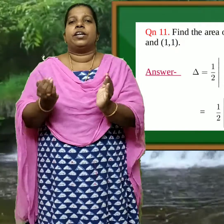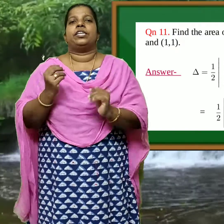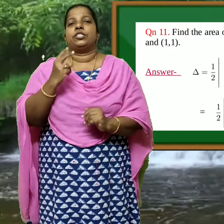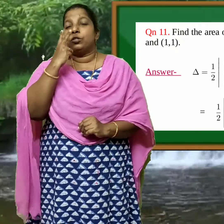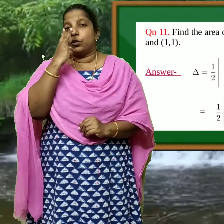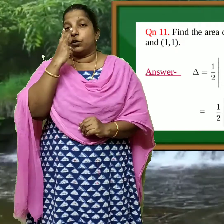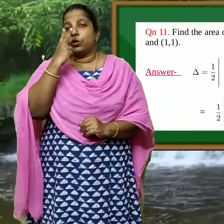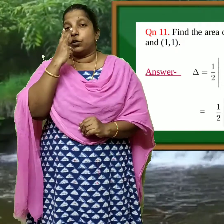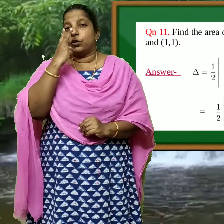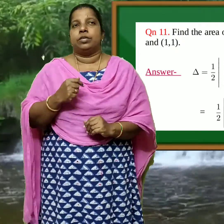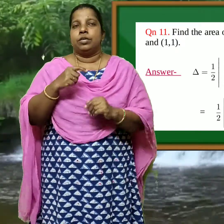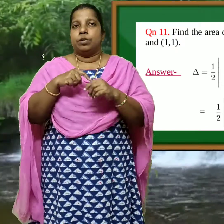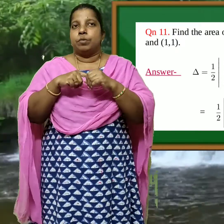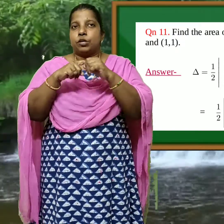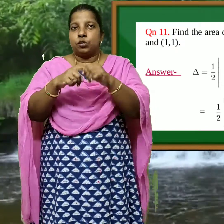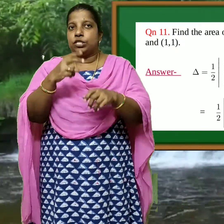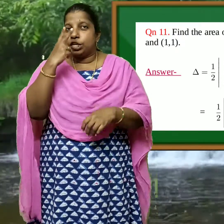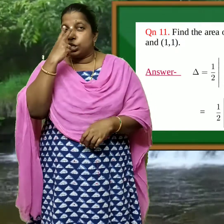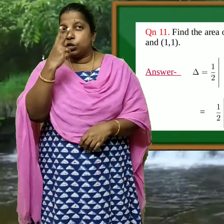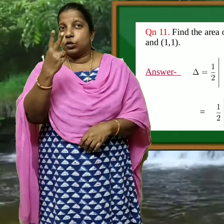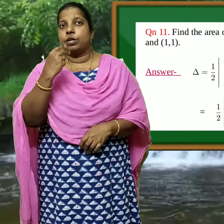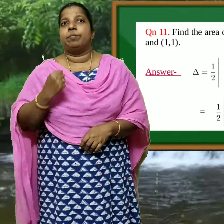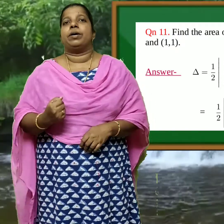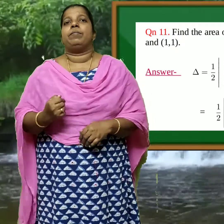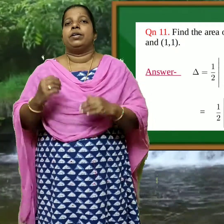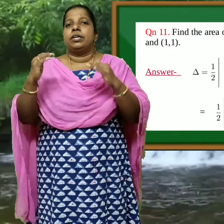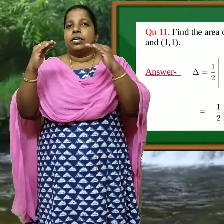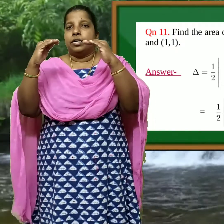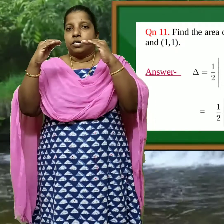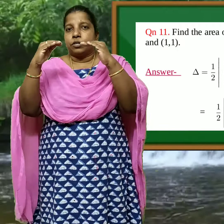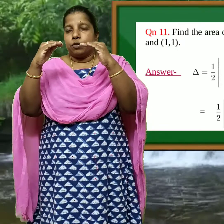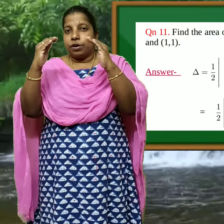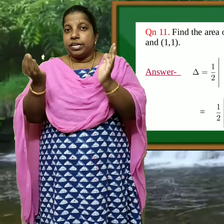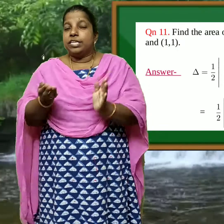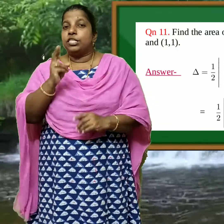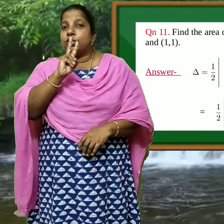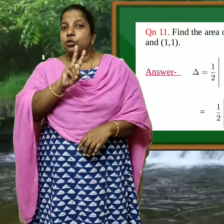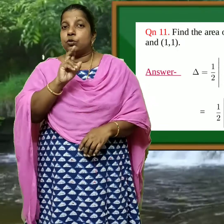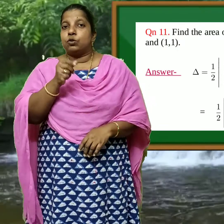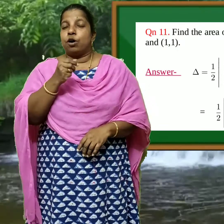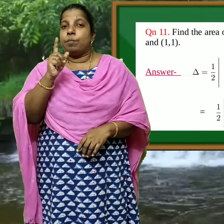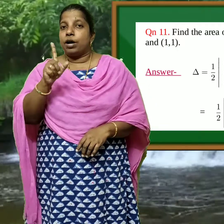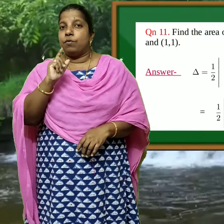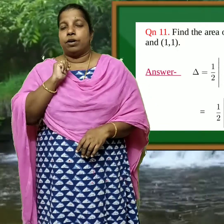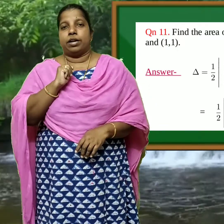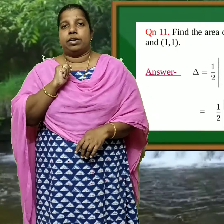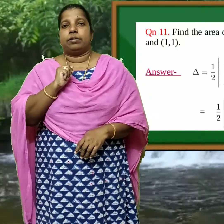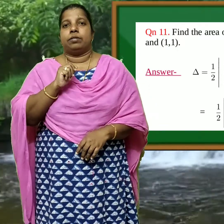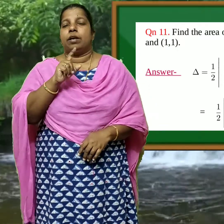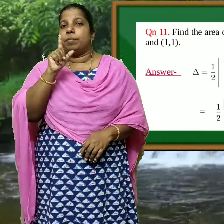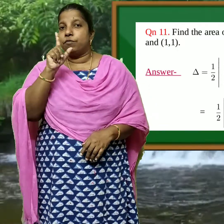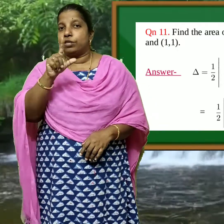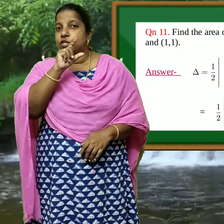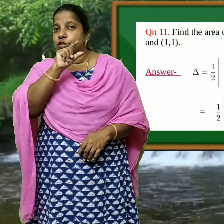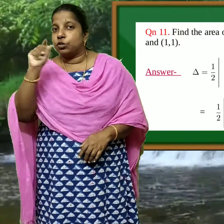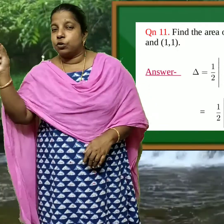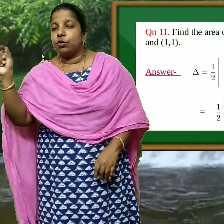നോക്കണം. ക്വസ്റ്റ്യനിൽ നോക്കുമ്പോൾ കോർഡിനേറ്റ് 2,1, ദാറ്റ് ഈസ് ഫസ്റ്റ് റോ